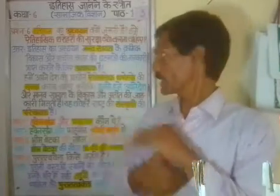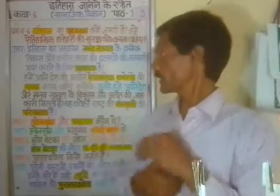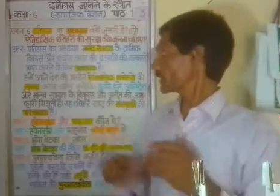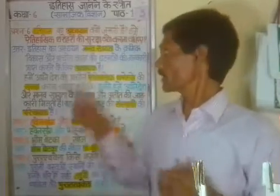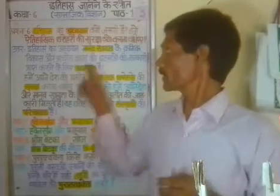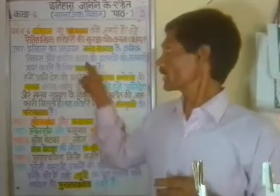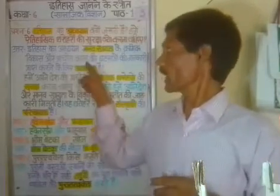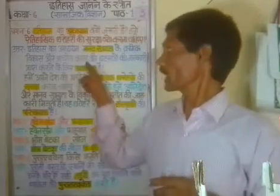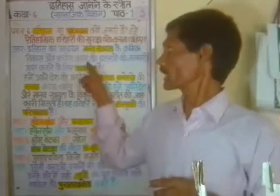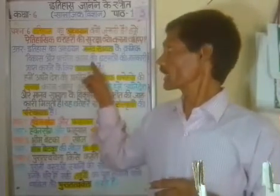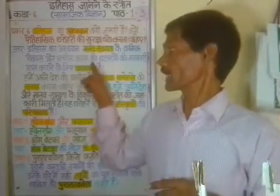प्राचीन काल की